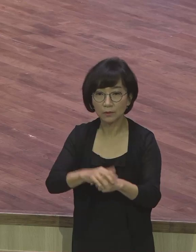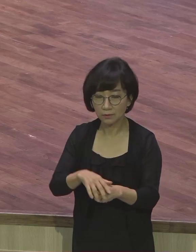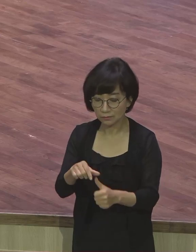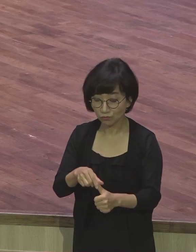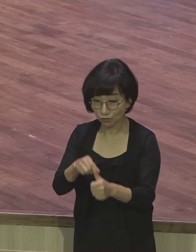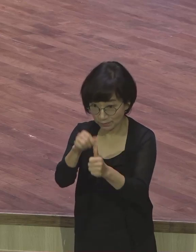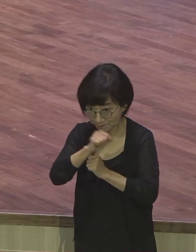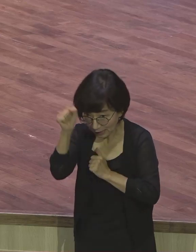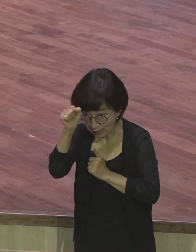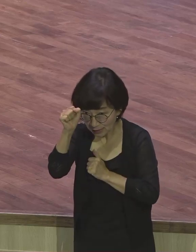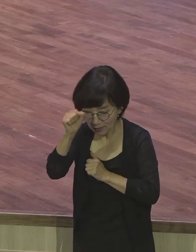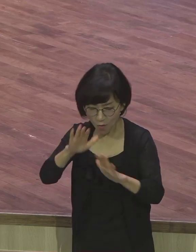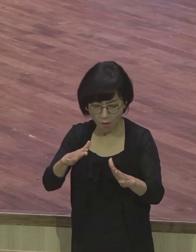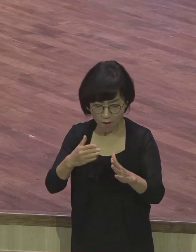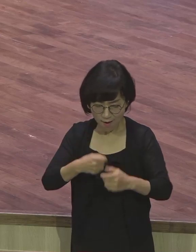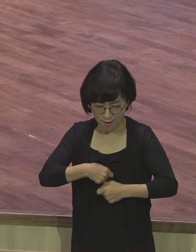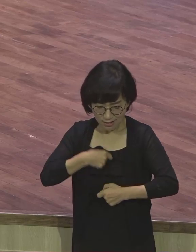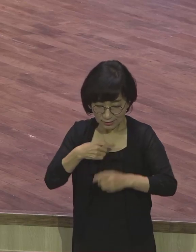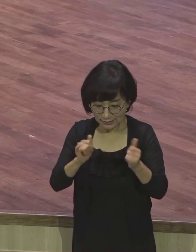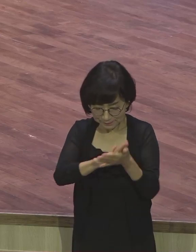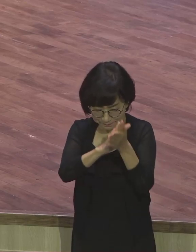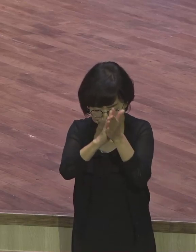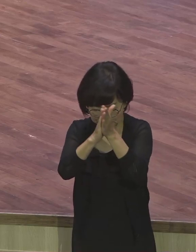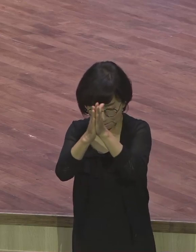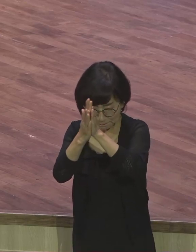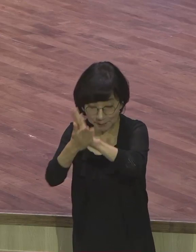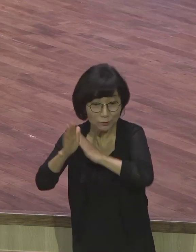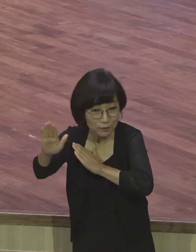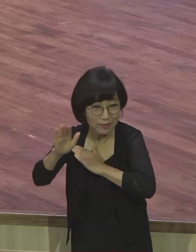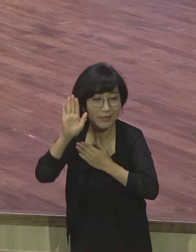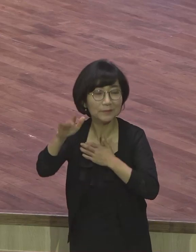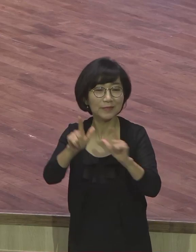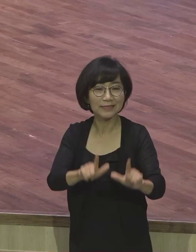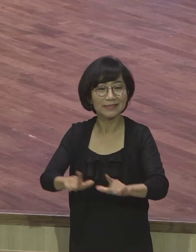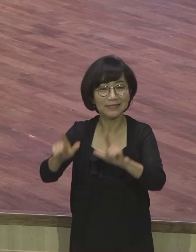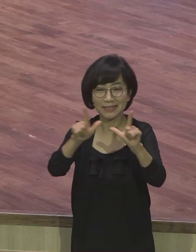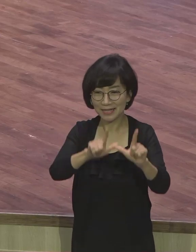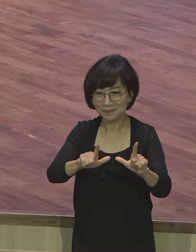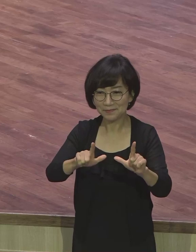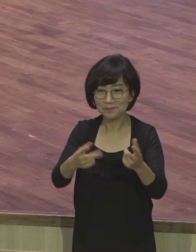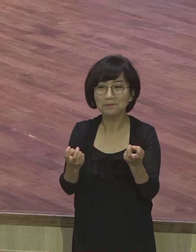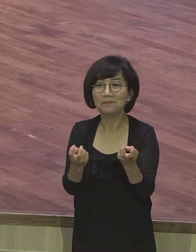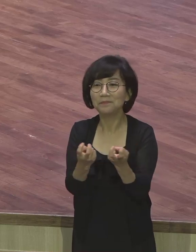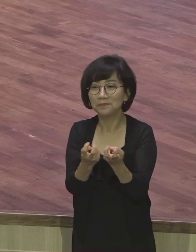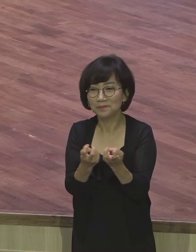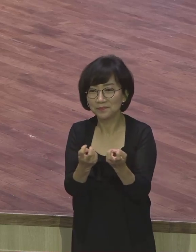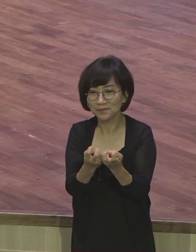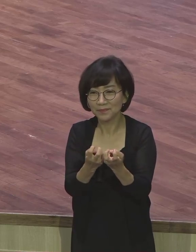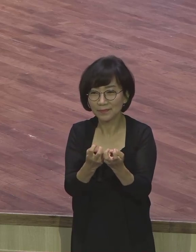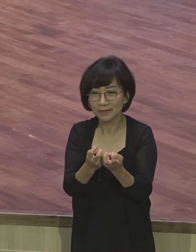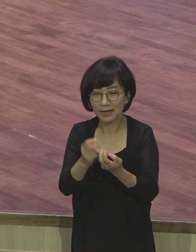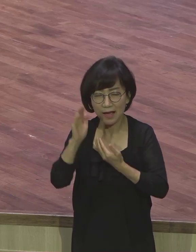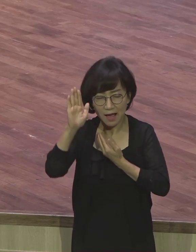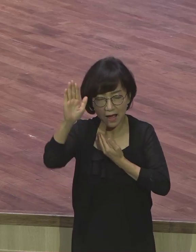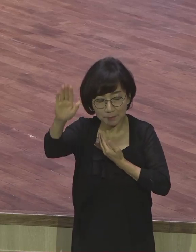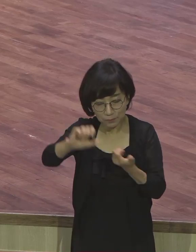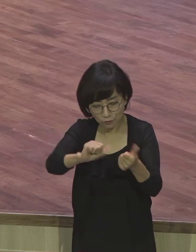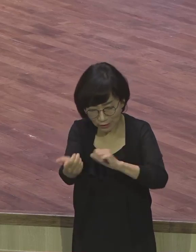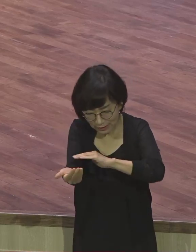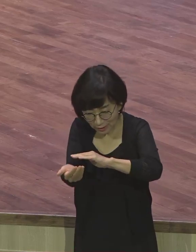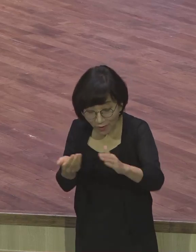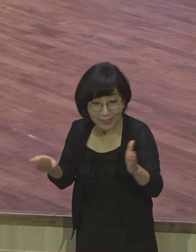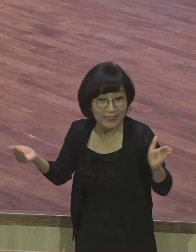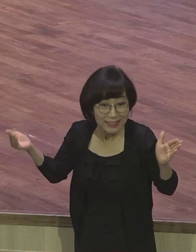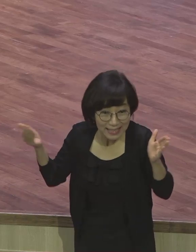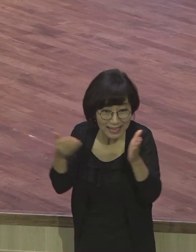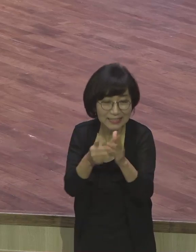구원받았으면, 어렵게 되었으면 어떻게 살 것이냐? 어떻게 남은 생애를 살아갈